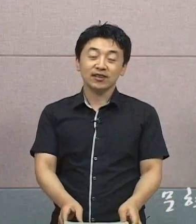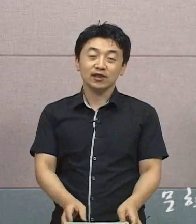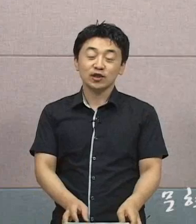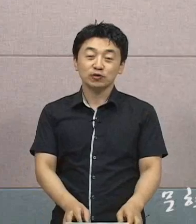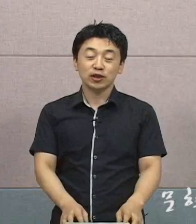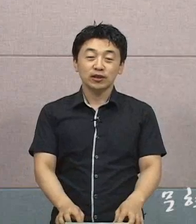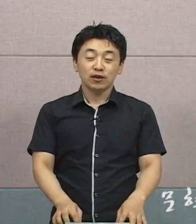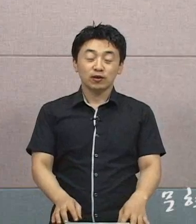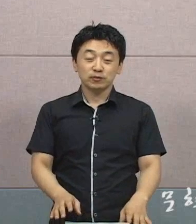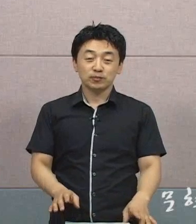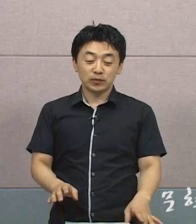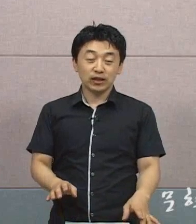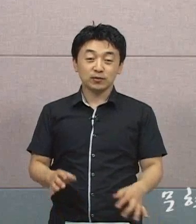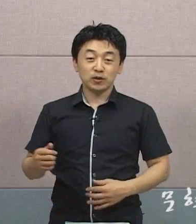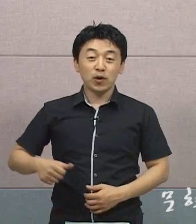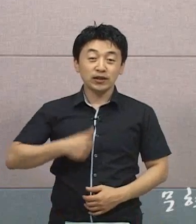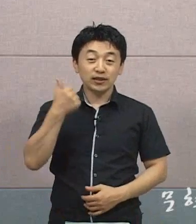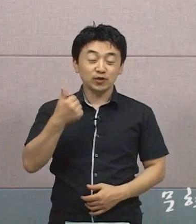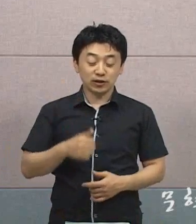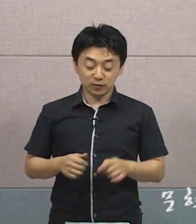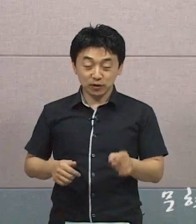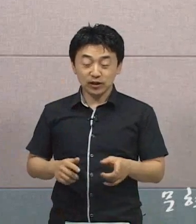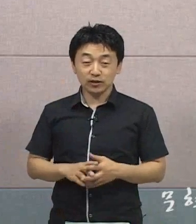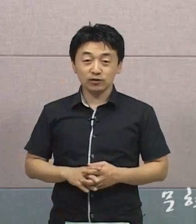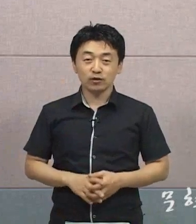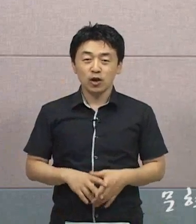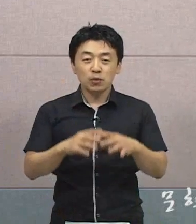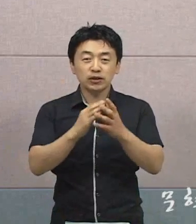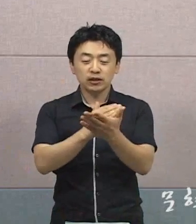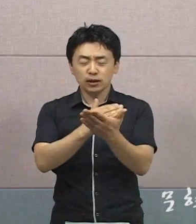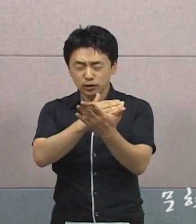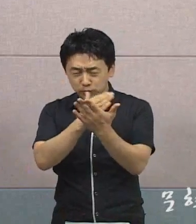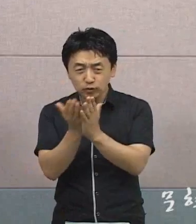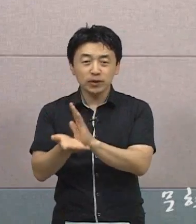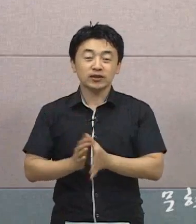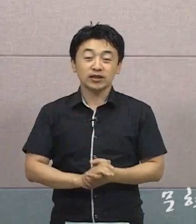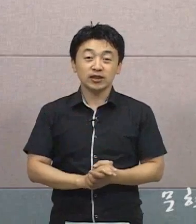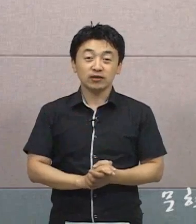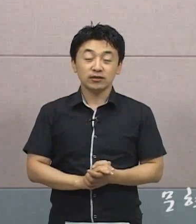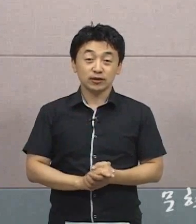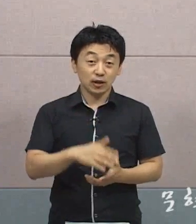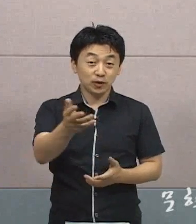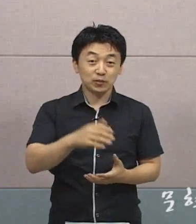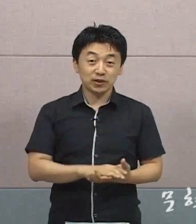그래서요, 우리가, 예를 들면, 화나다라는 수화가 있지만, 책에서는요, 화나다라는 단어가 무수히 많이 등장을 해요. 근데 한번 여쭤볼게요.